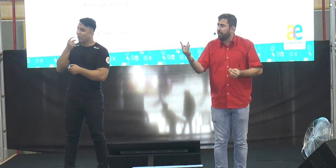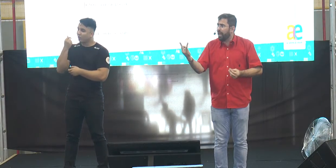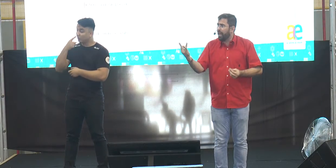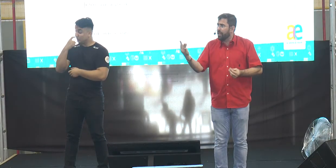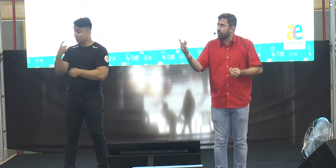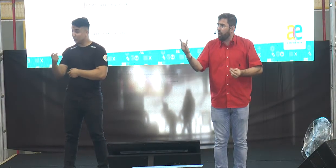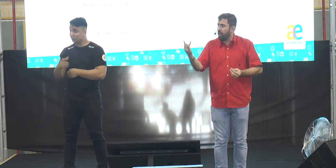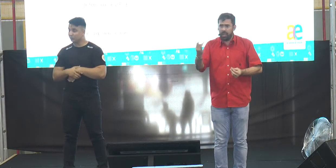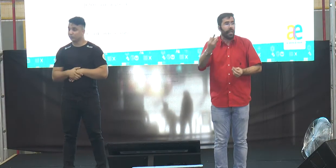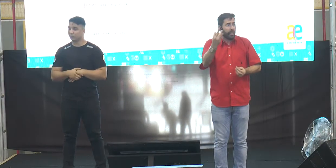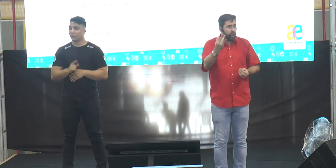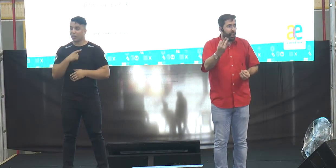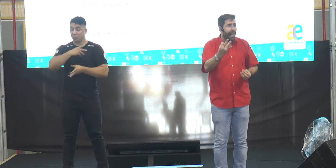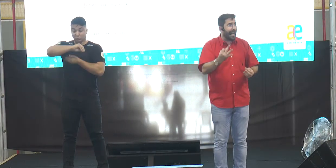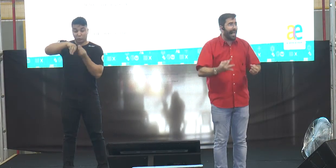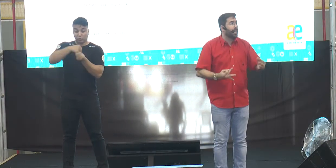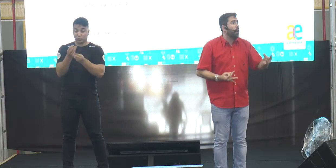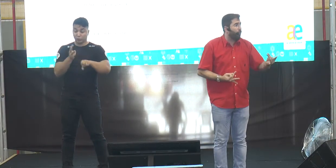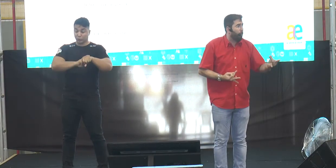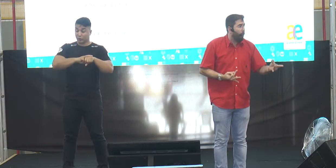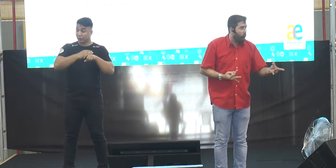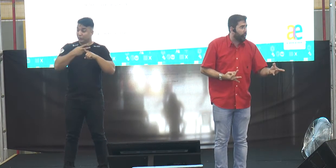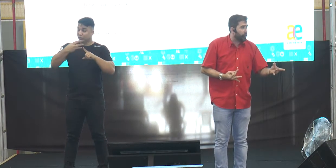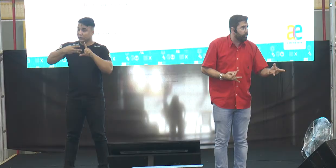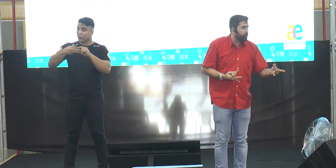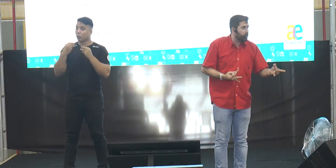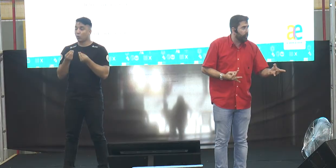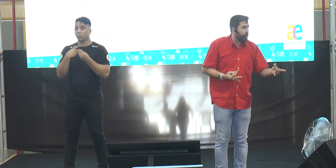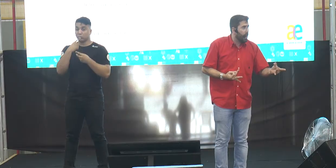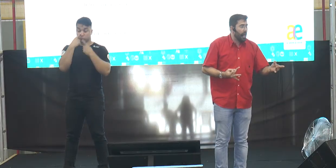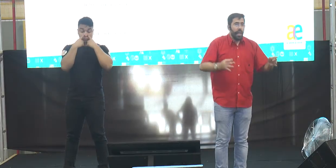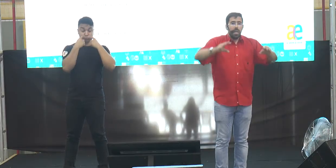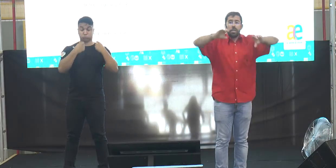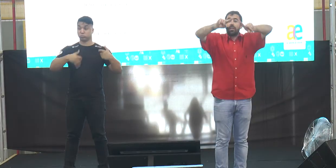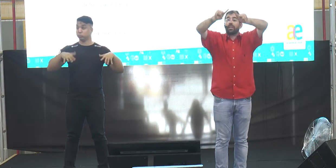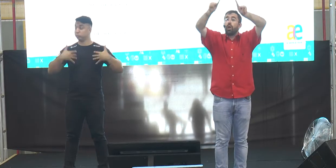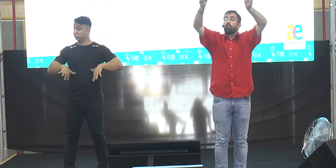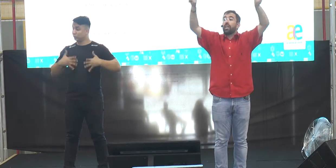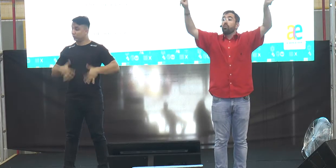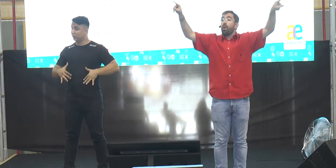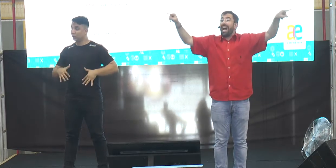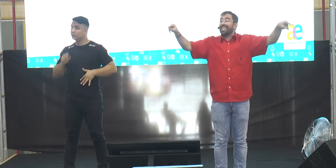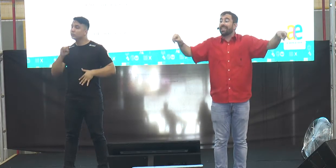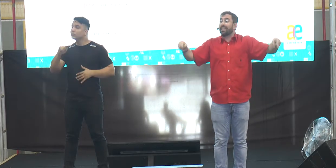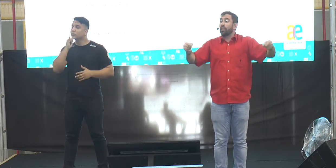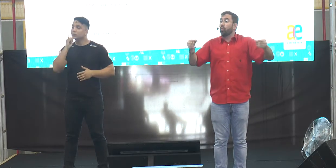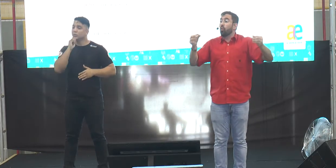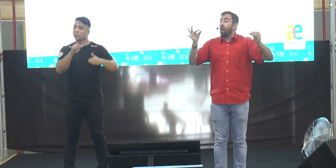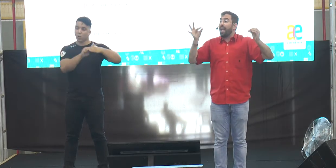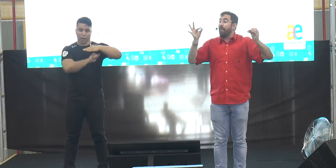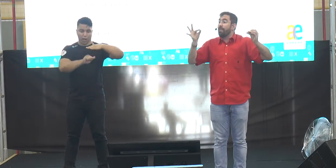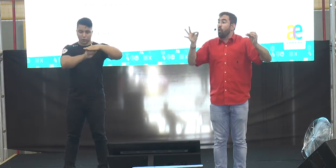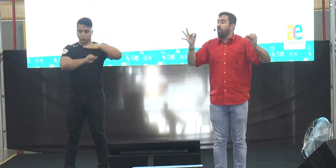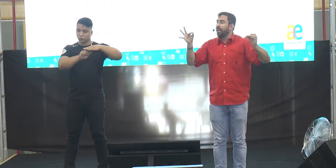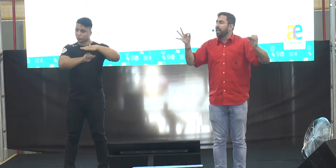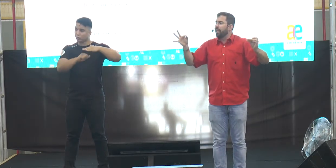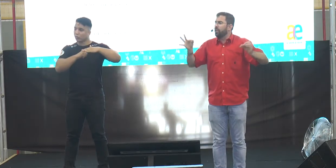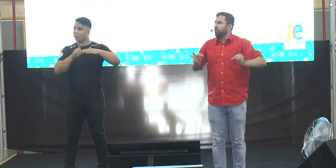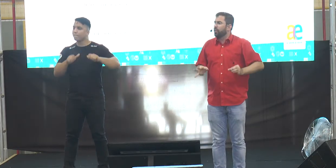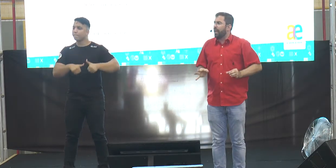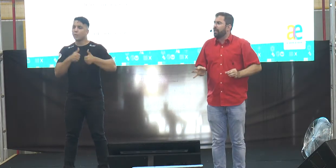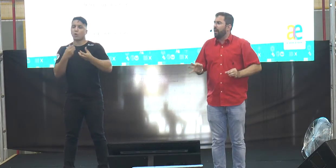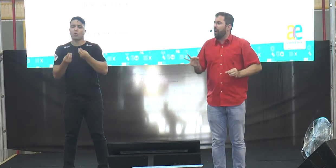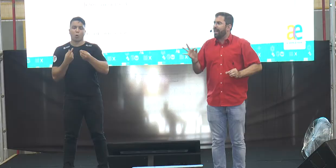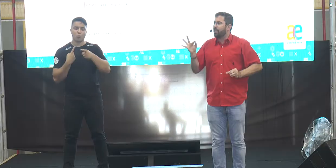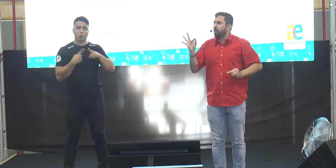bode, manteiga rançosa, estragada e ovo podre. Se eu tenho um ácido, qual é a melhor maneira